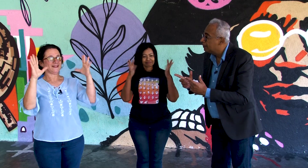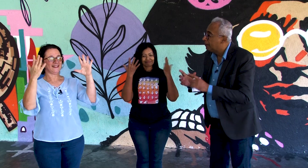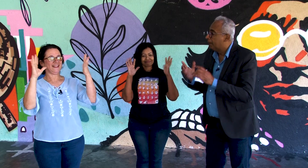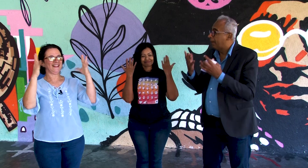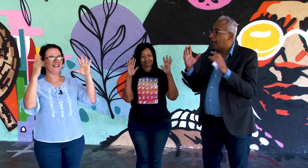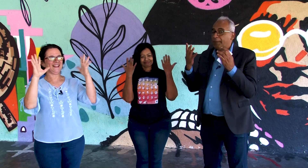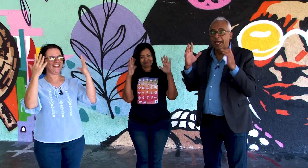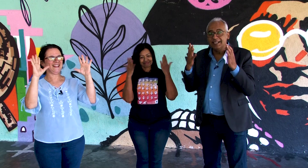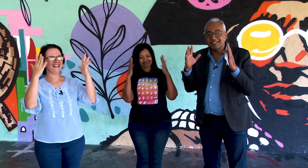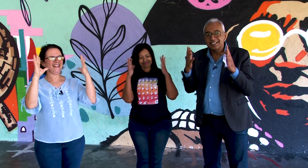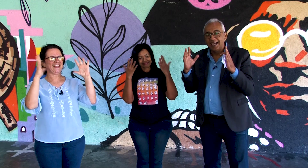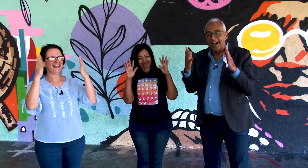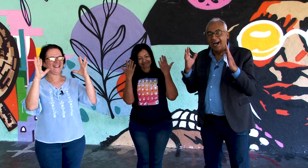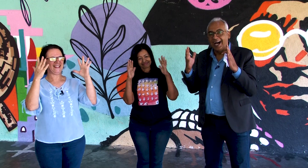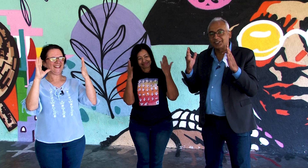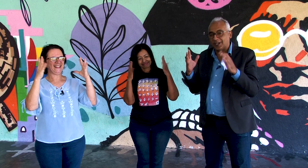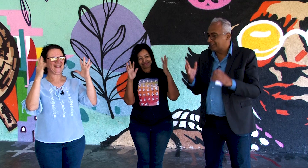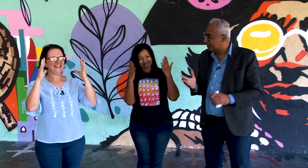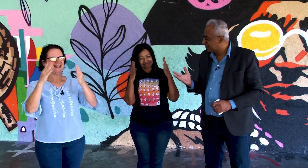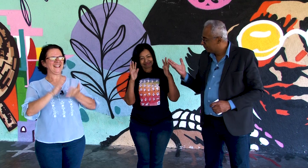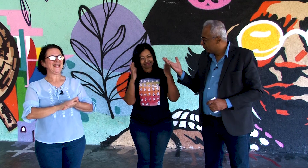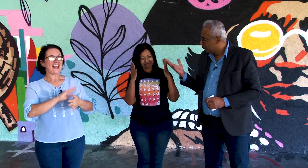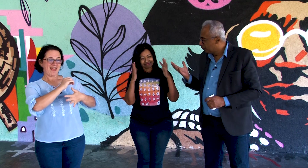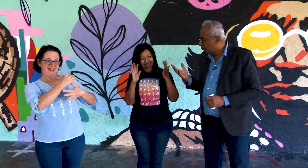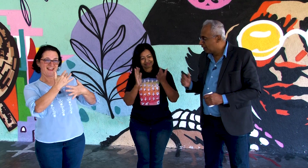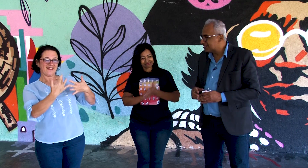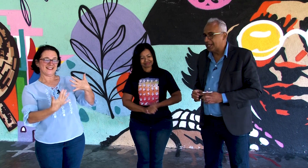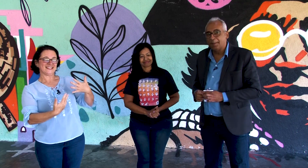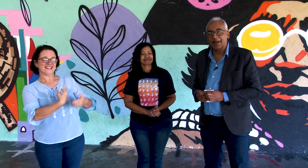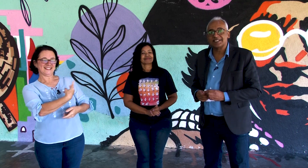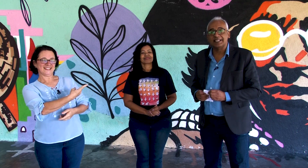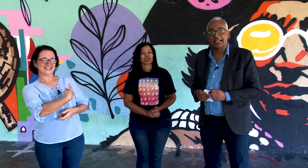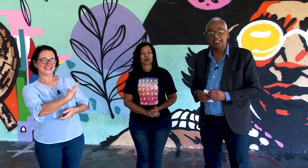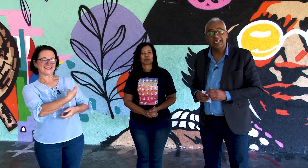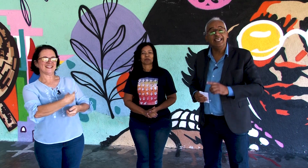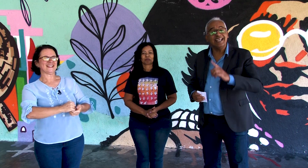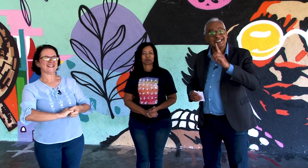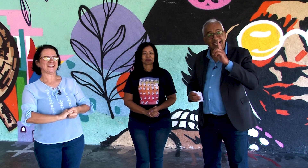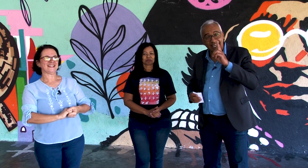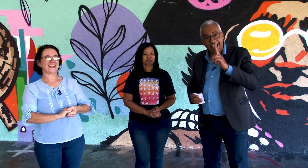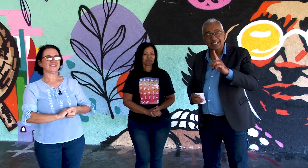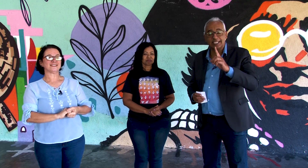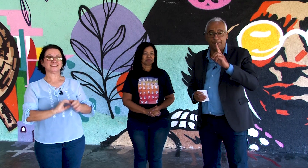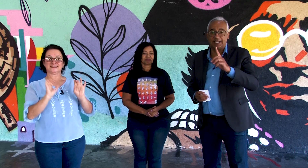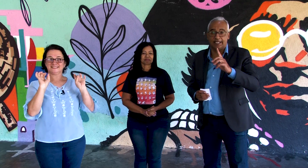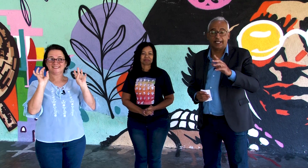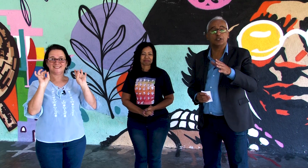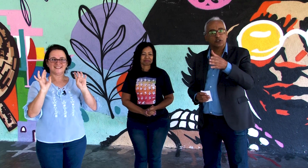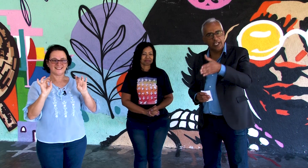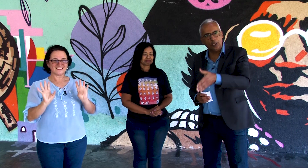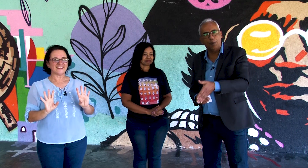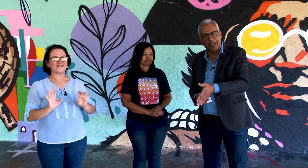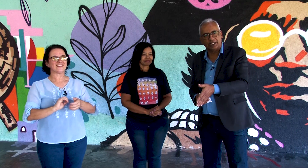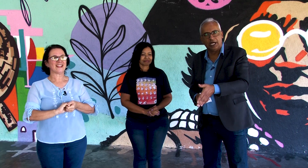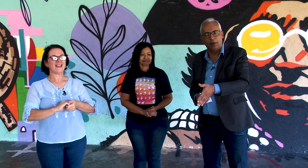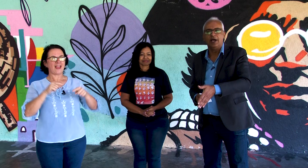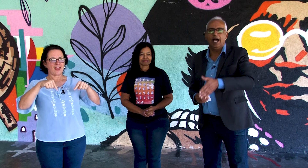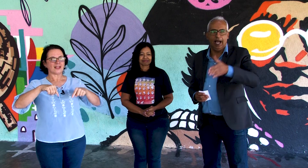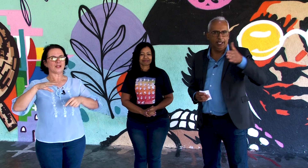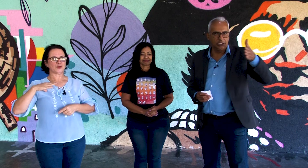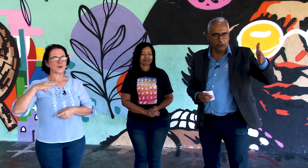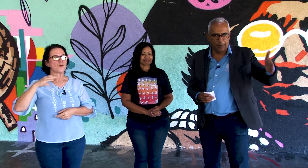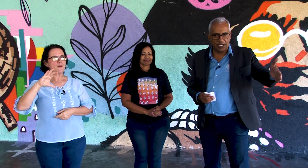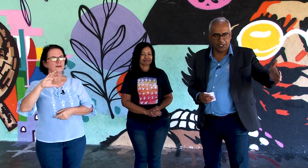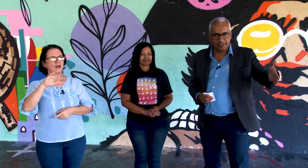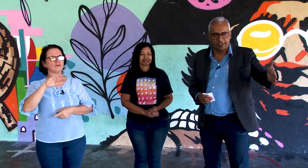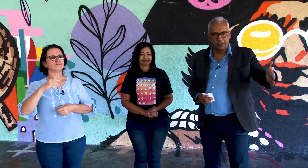parabéns? Parabéns às nossas duas representantes e excelentes representantes. Eu sei que Cubatão,